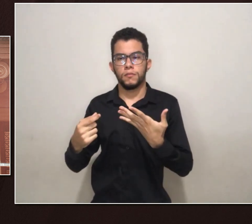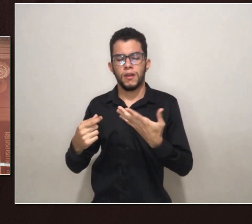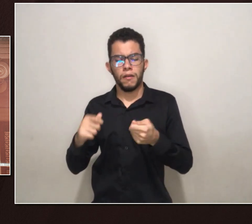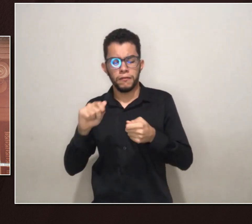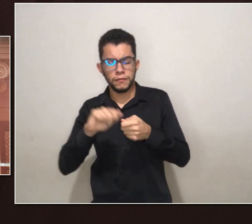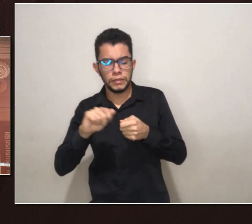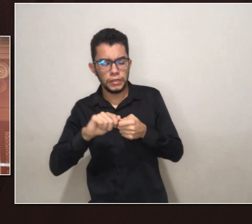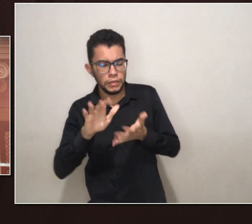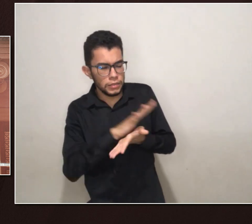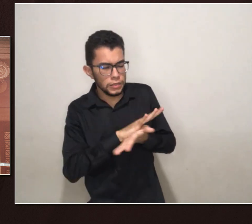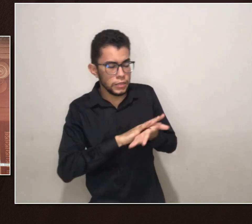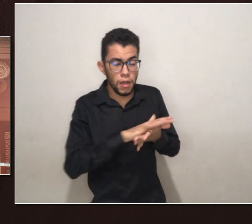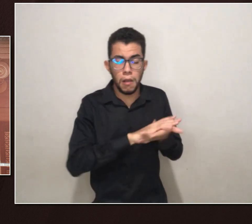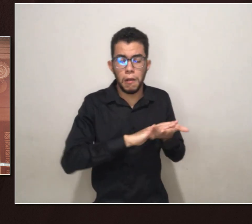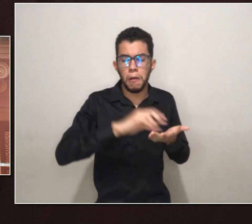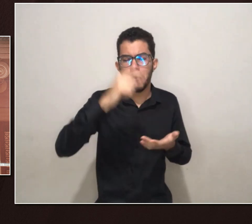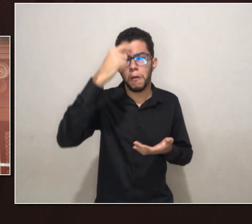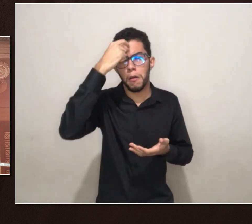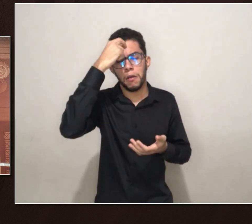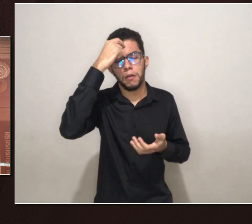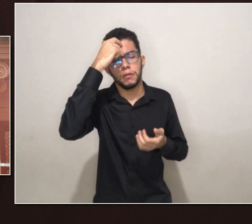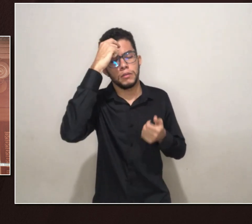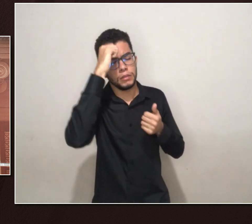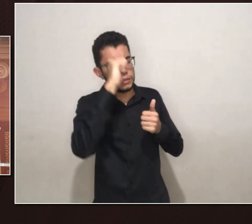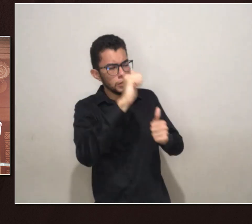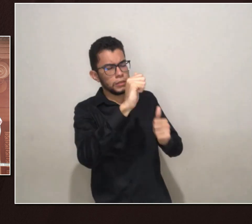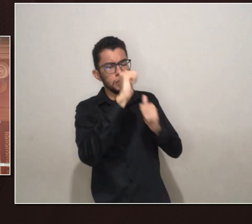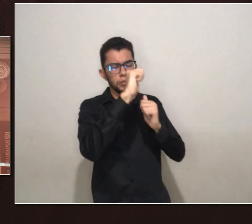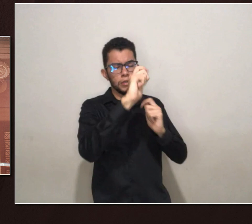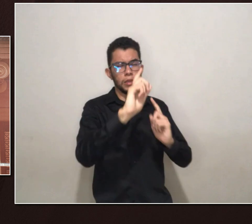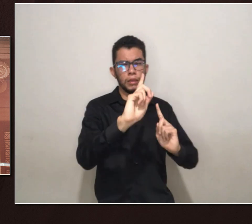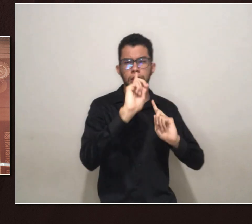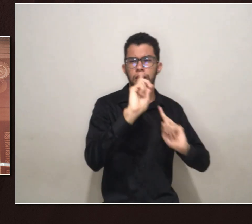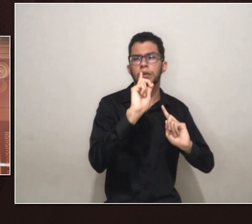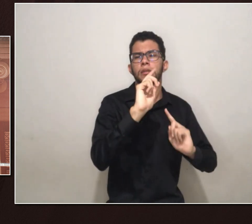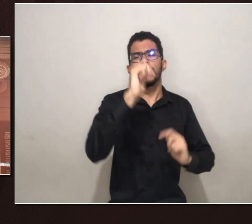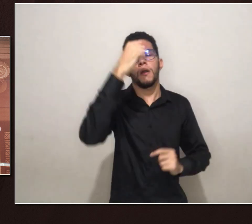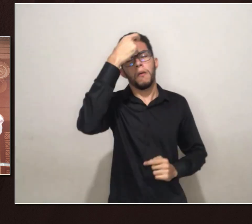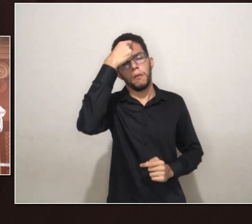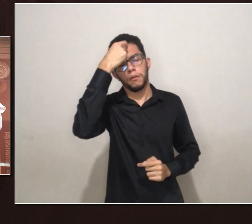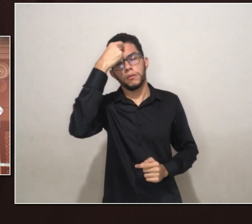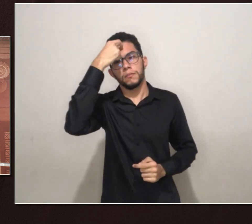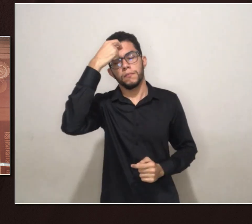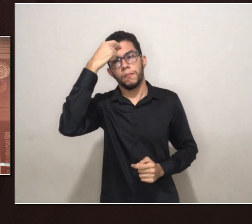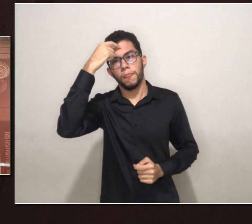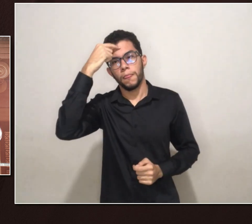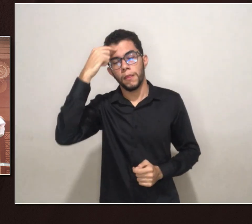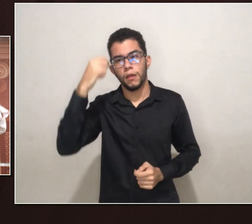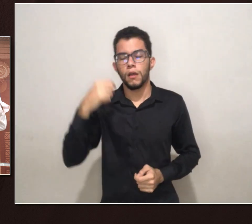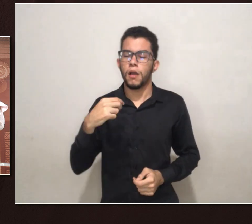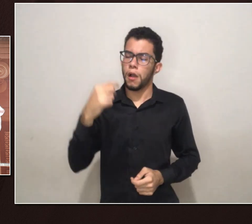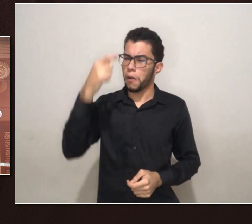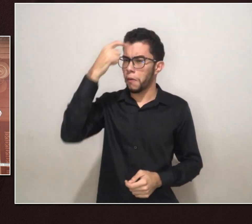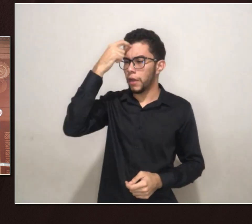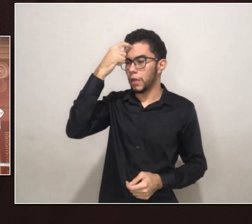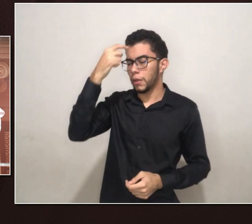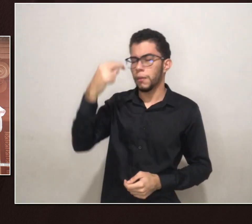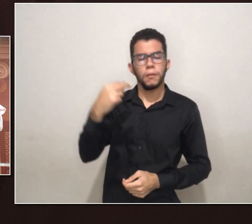nossa consciência não pode ser cauterizada por